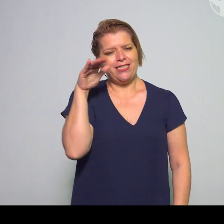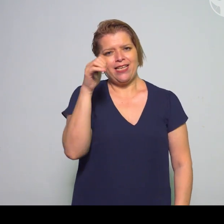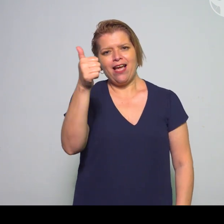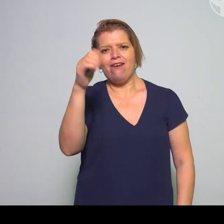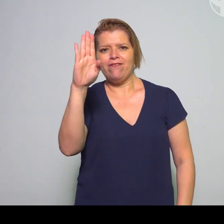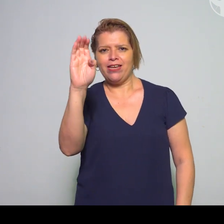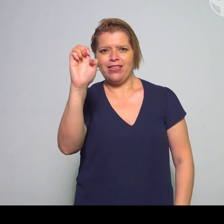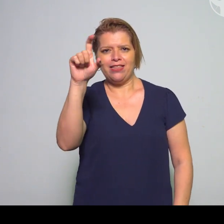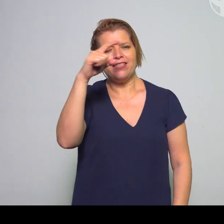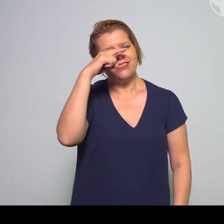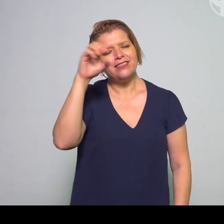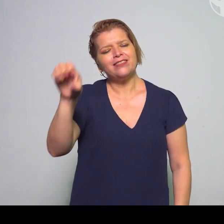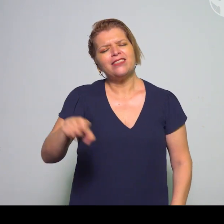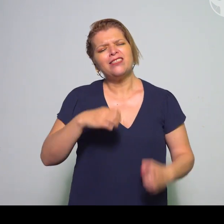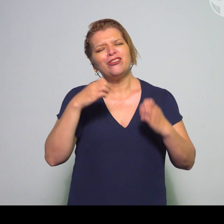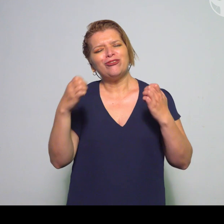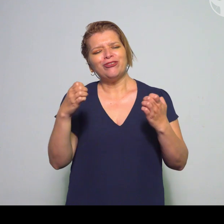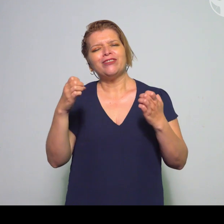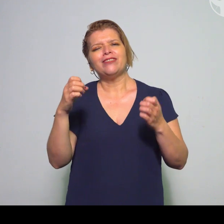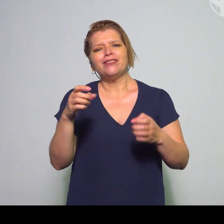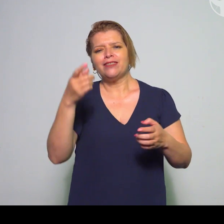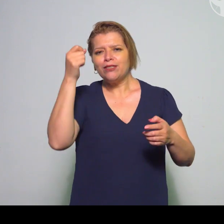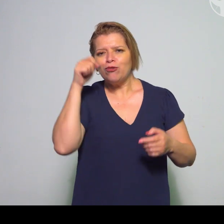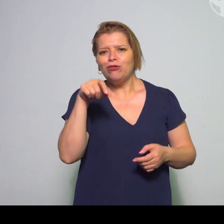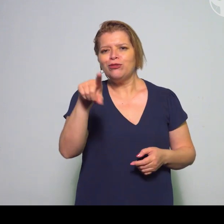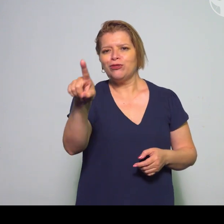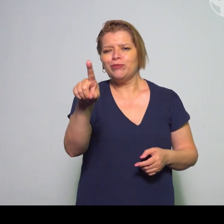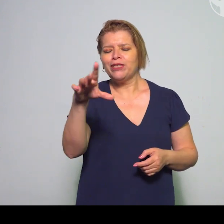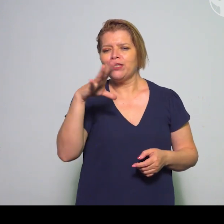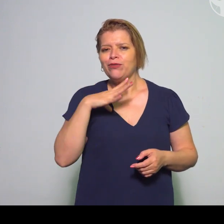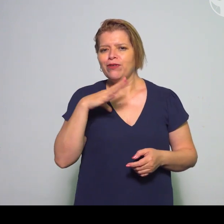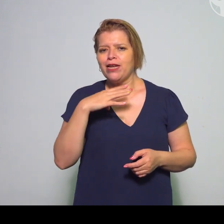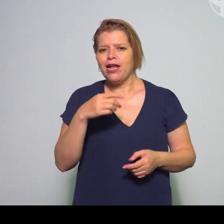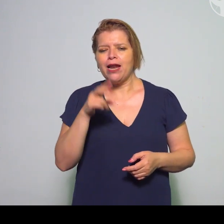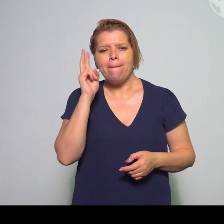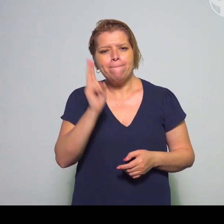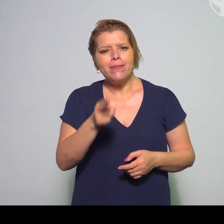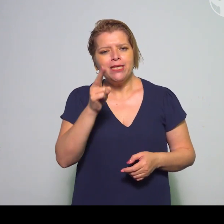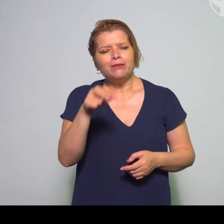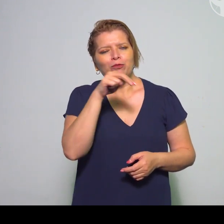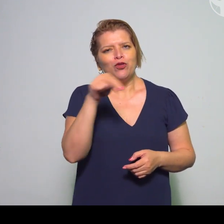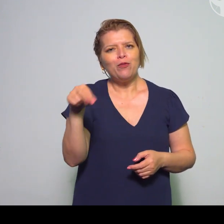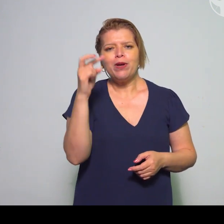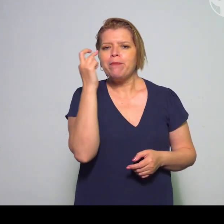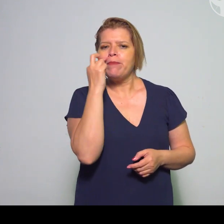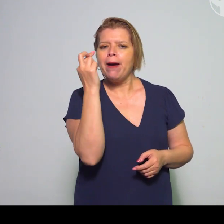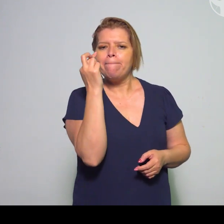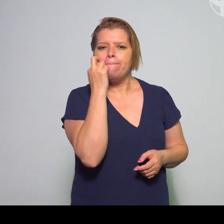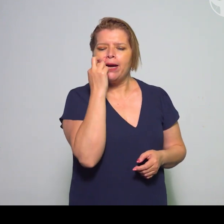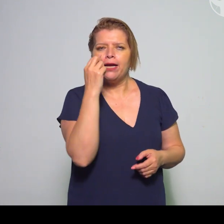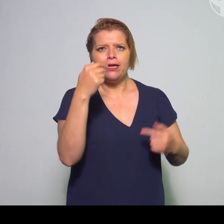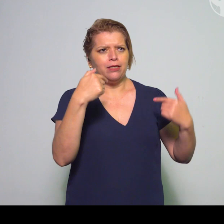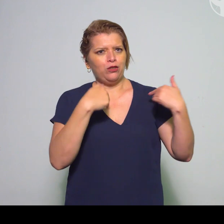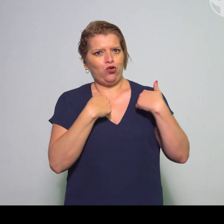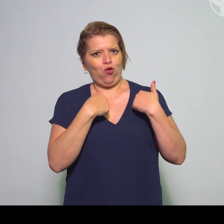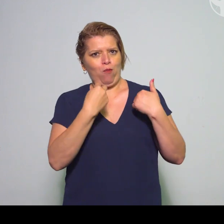entonces se acostumbraba a que el hijo tenía que llevar el nombre del padre. Y yo me ponía a